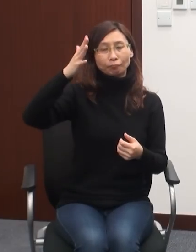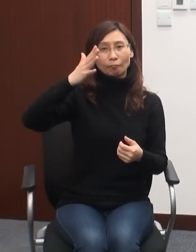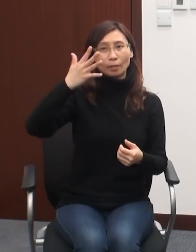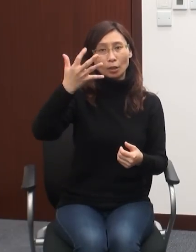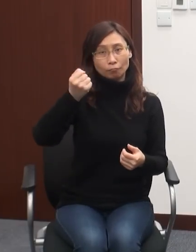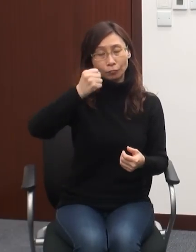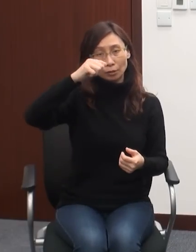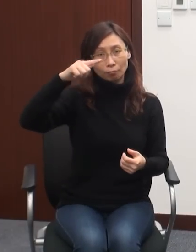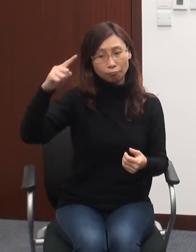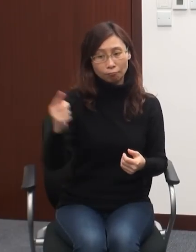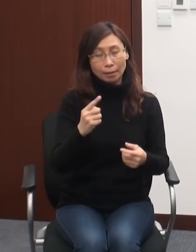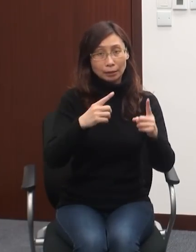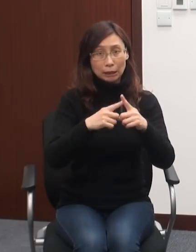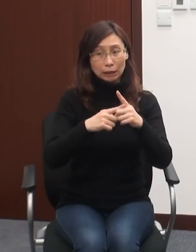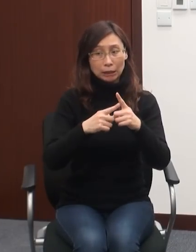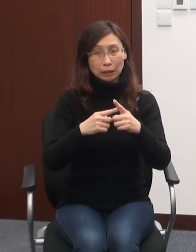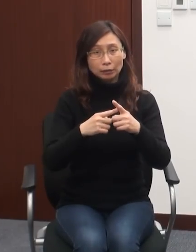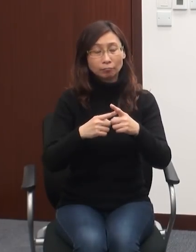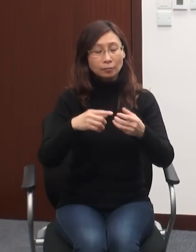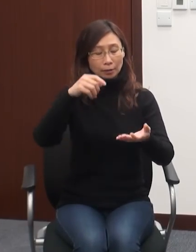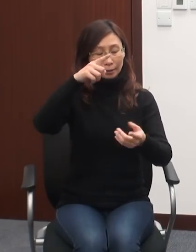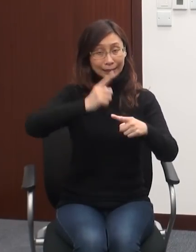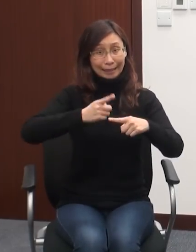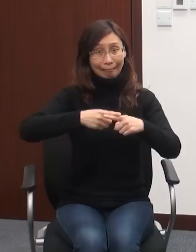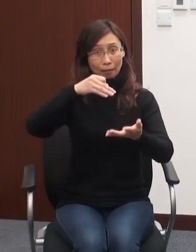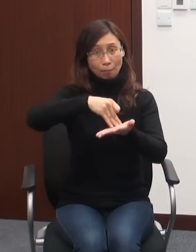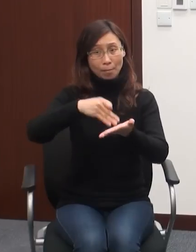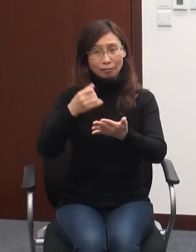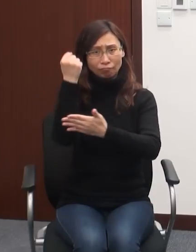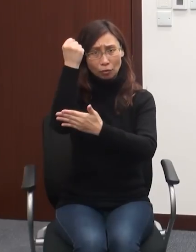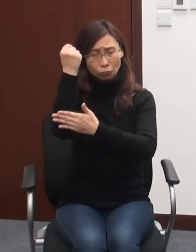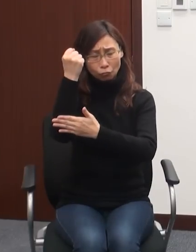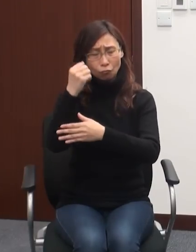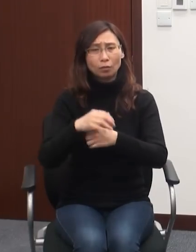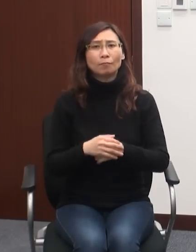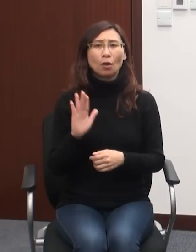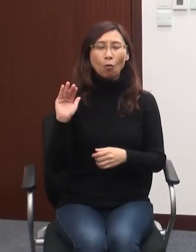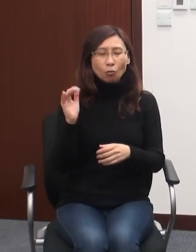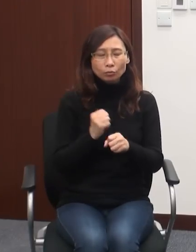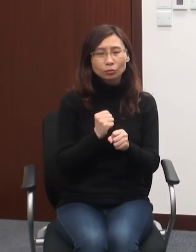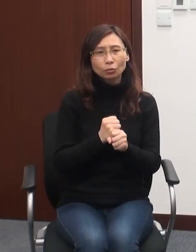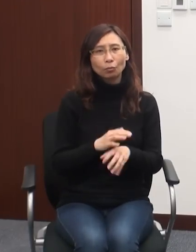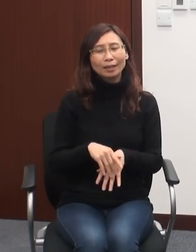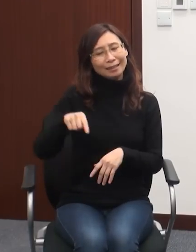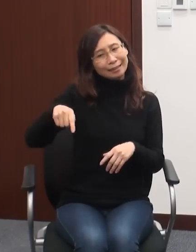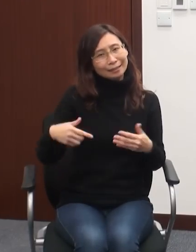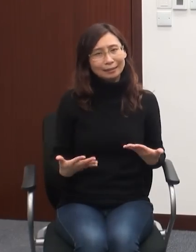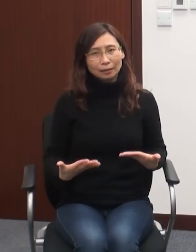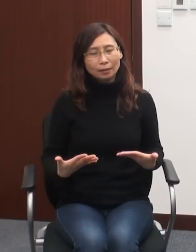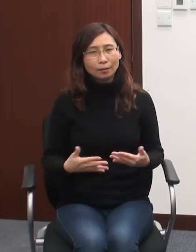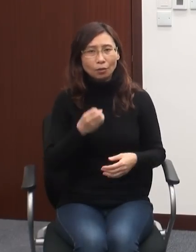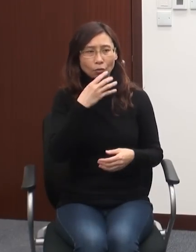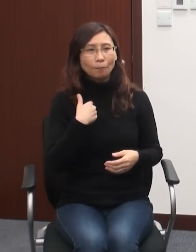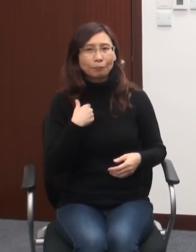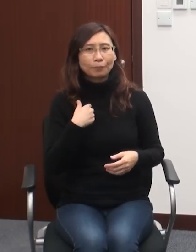尷尬噶。即係唔係冇得搞啊？而係我覺得喺而家呢個危機底下咧，這個包括我在